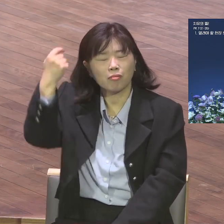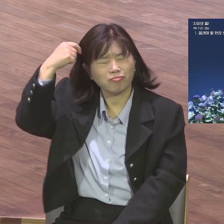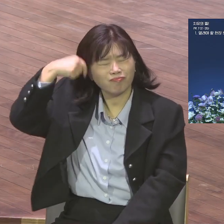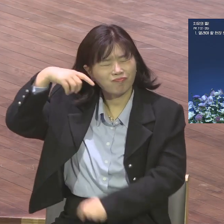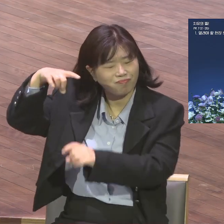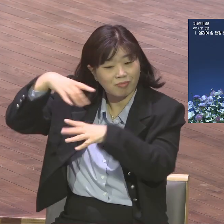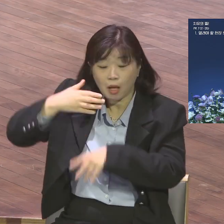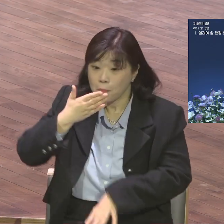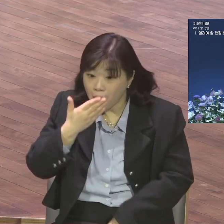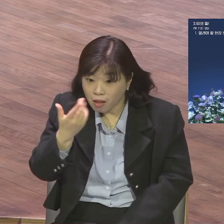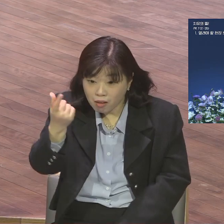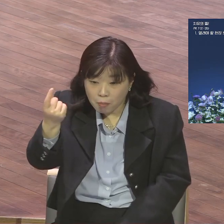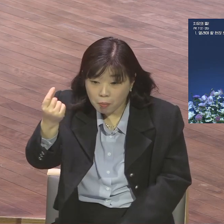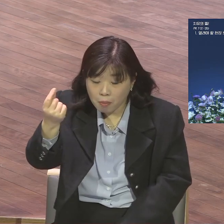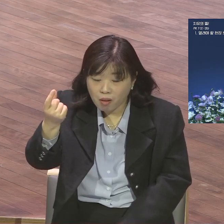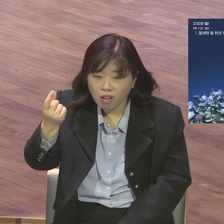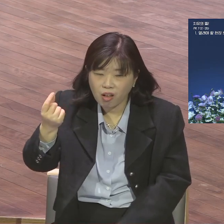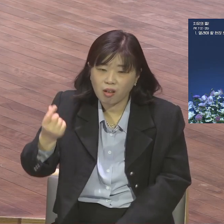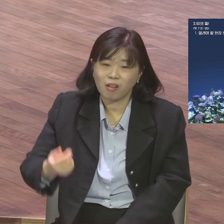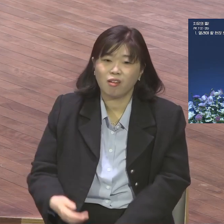이렇게 정확하게